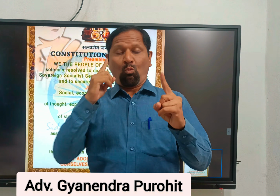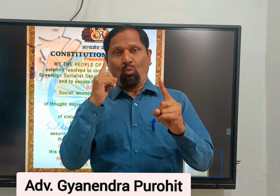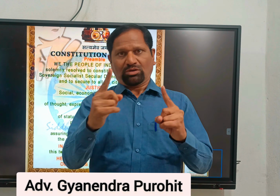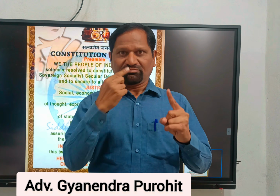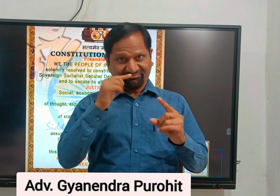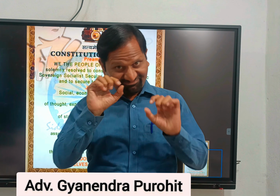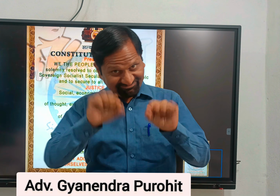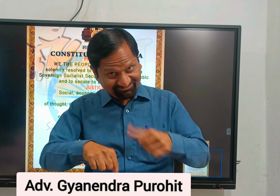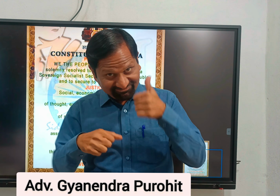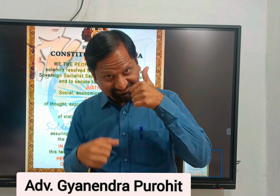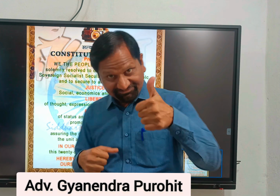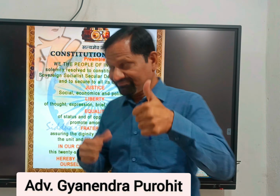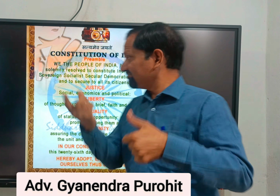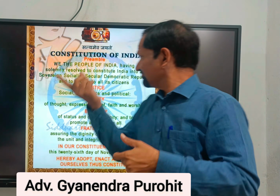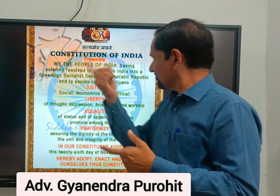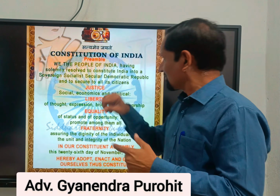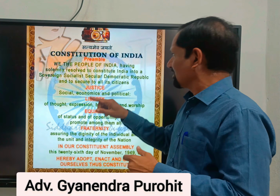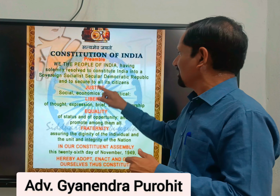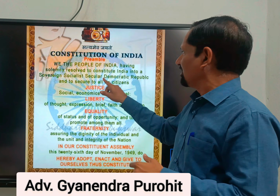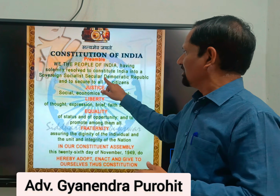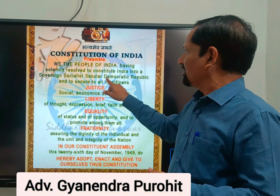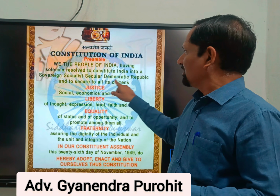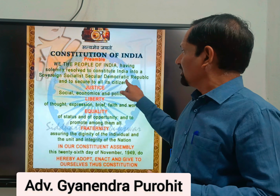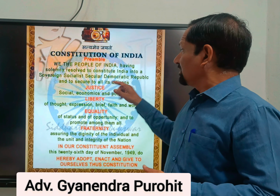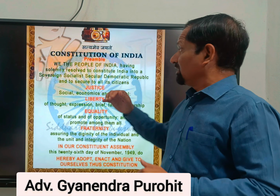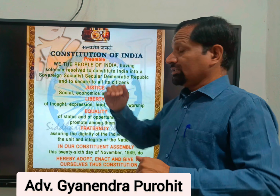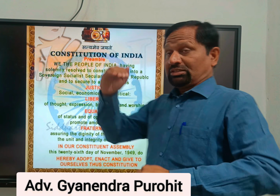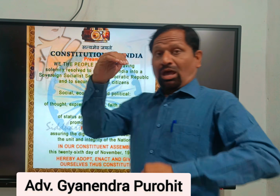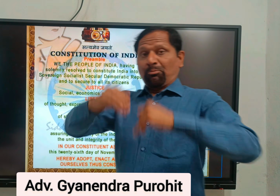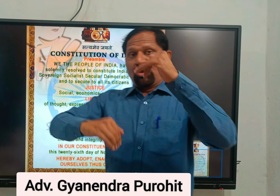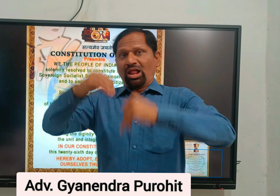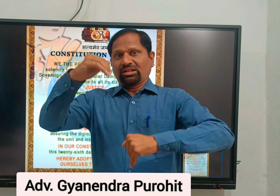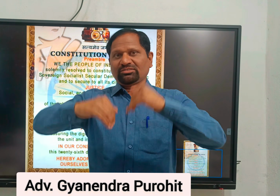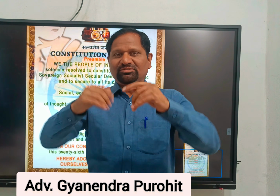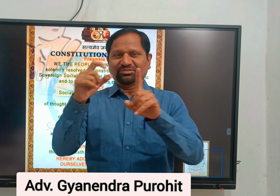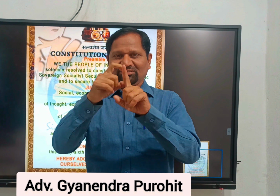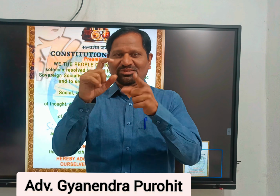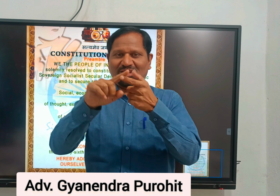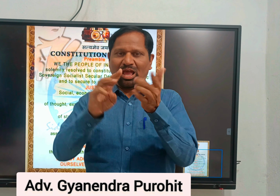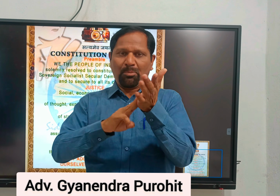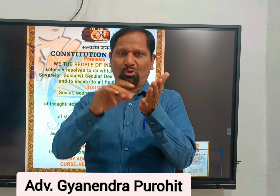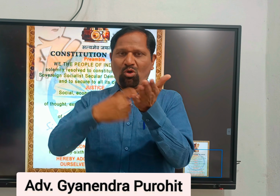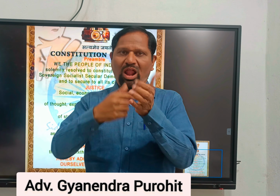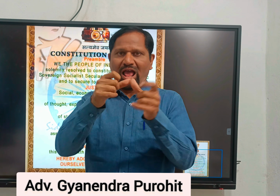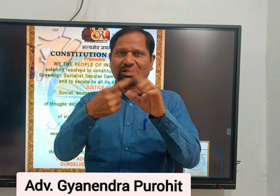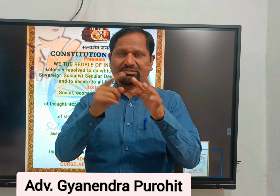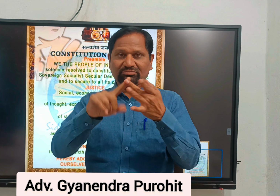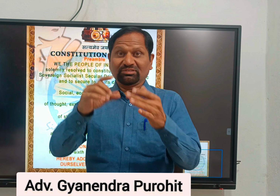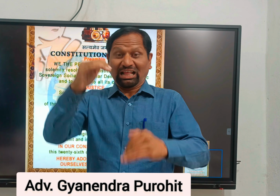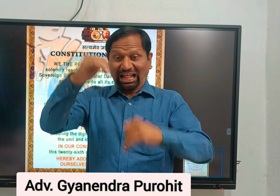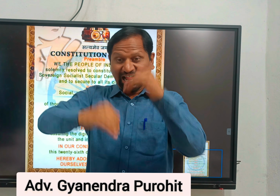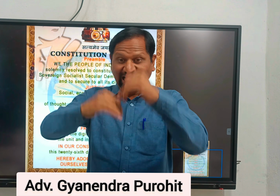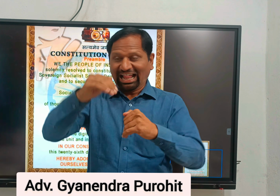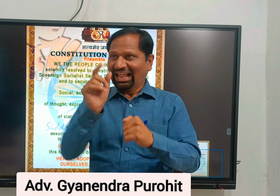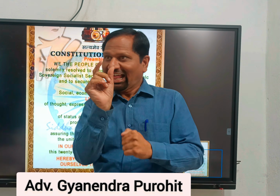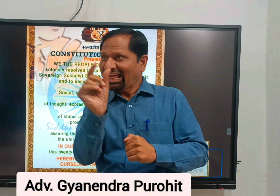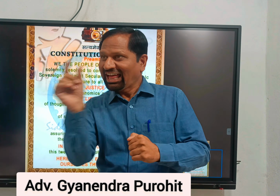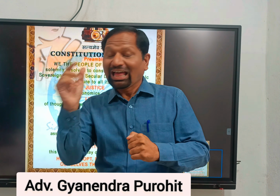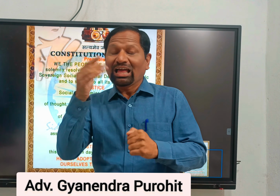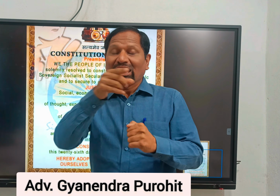हो, हम धर्मनिरपेक्षता को फॉलो करते हैं। हम फॉलो करते हैं प्रजातांत्रिक